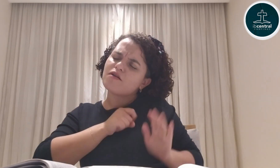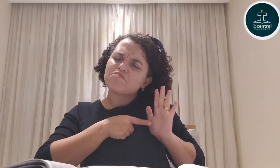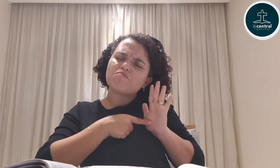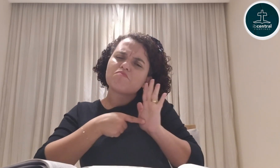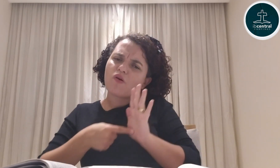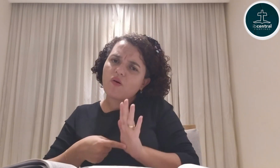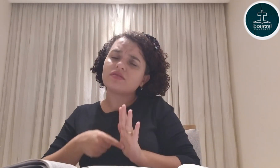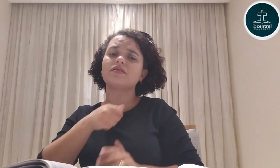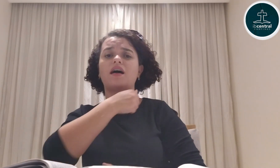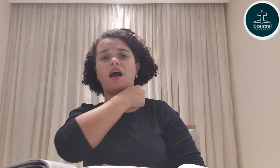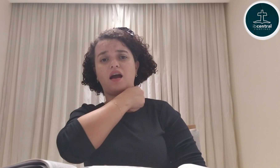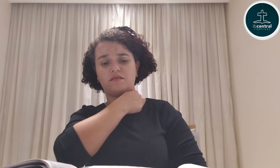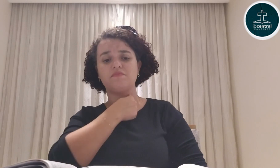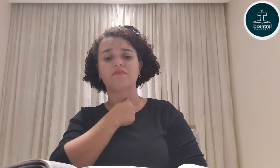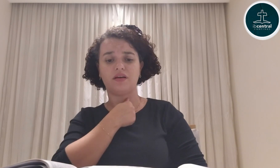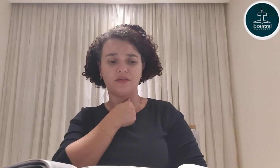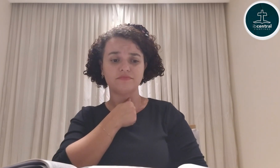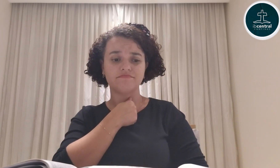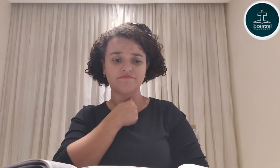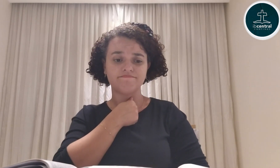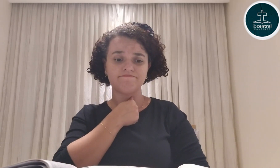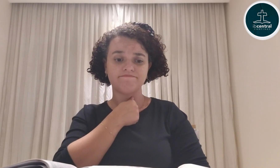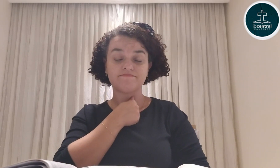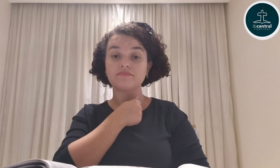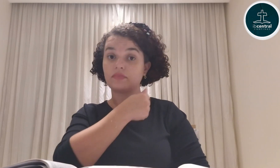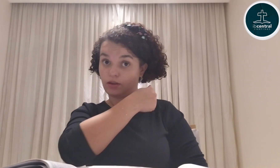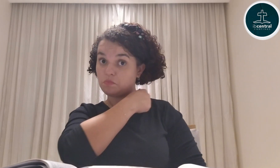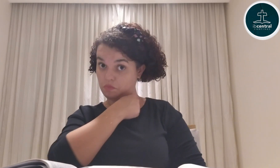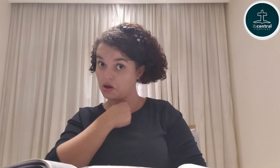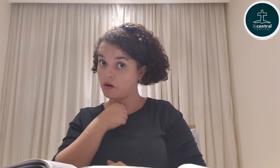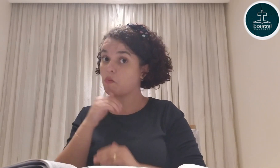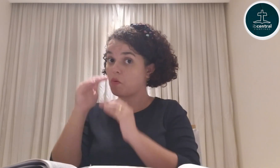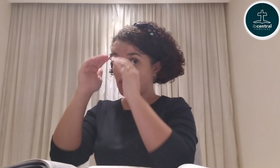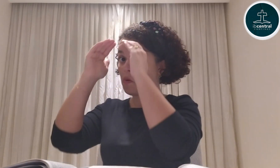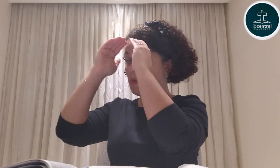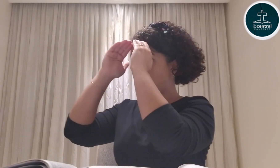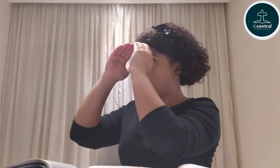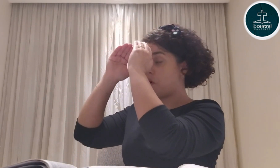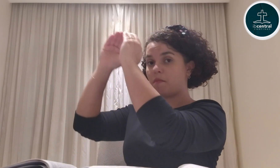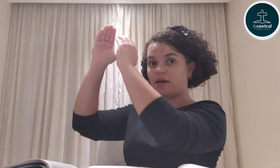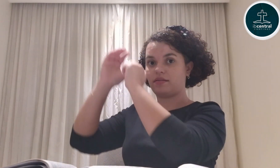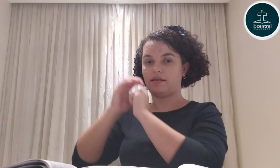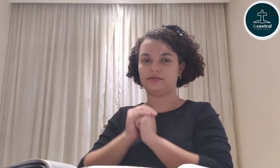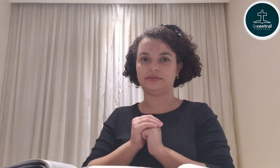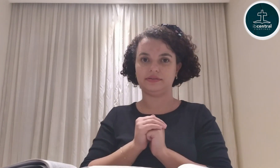Deus mostrou o seu amor a Caim e mostrou o seu amor a Abel.